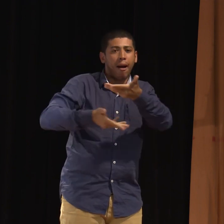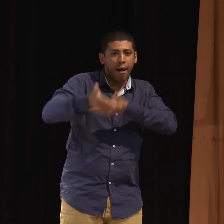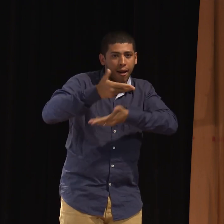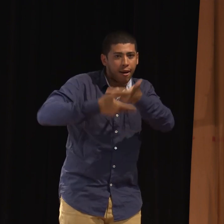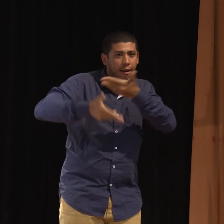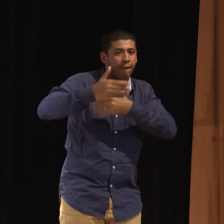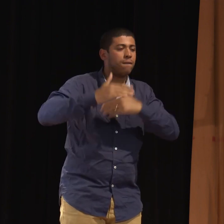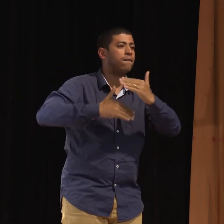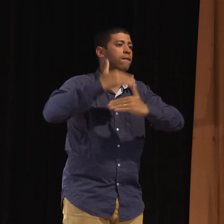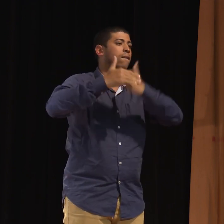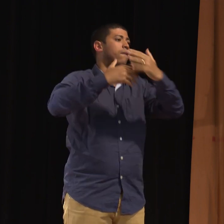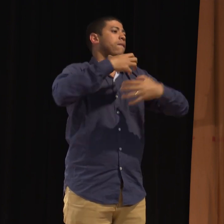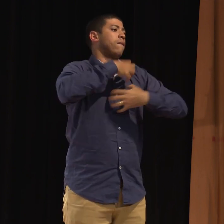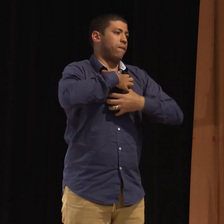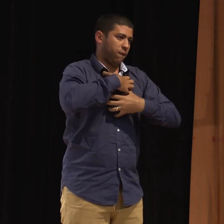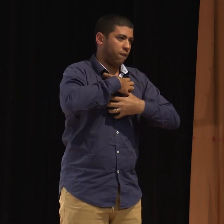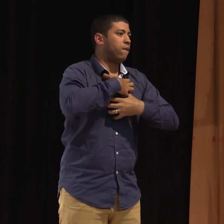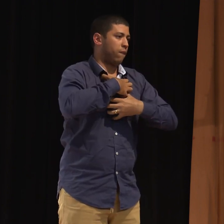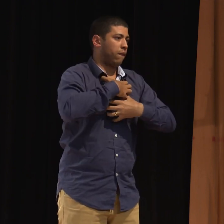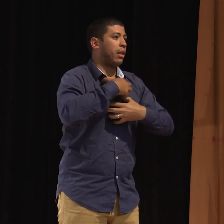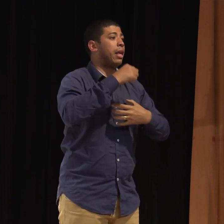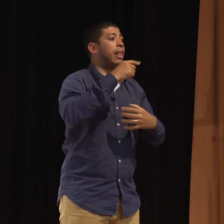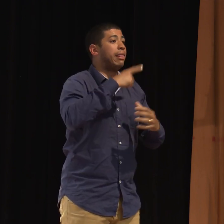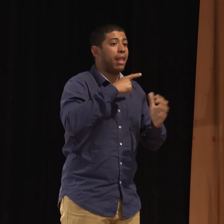Porque me falaram que era uma mediação.